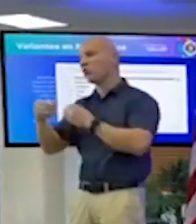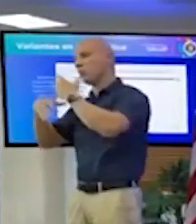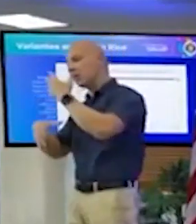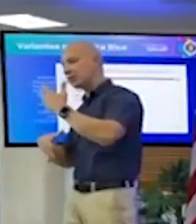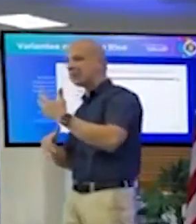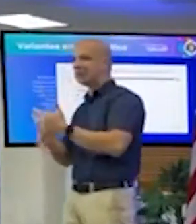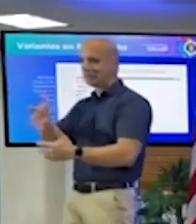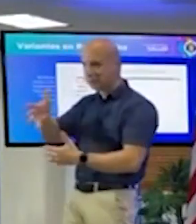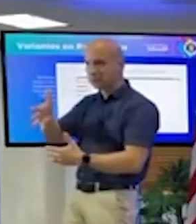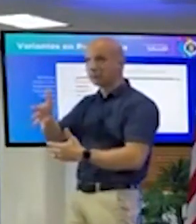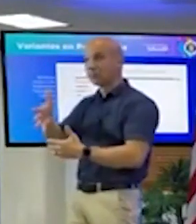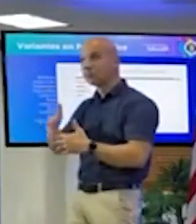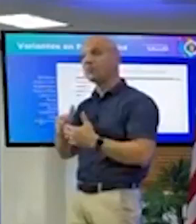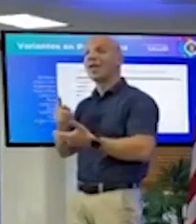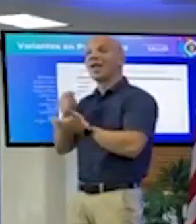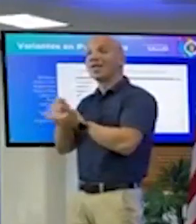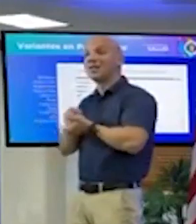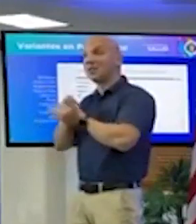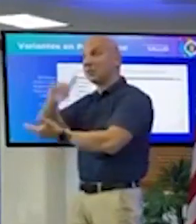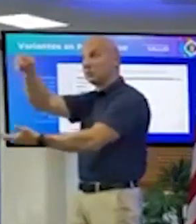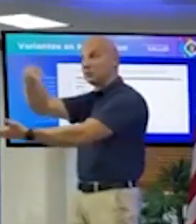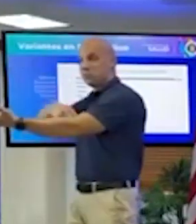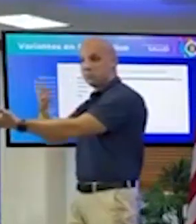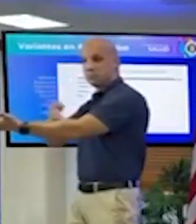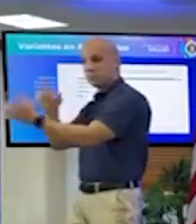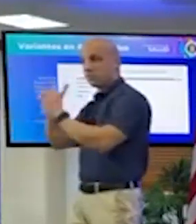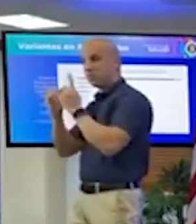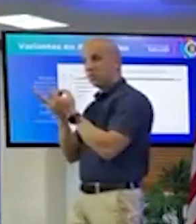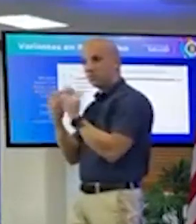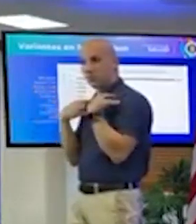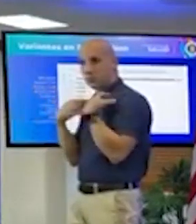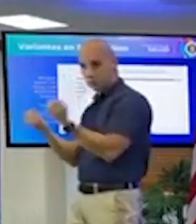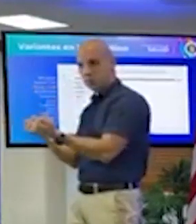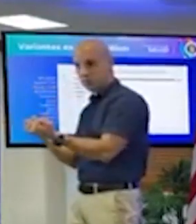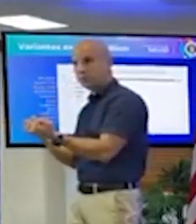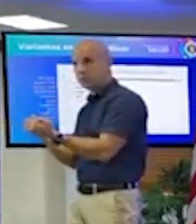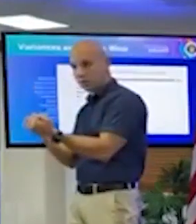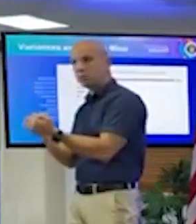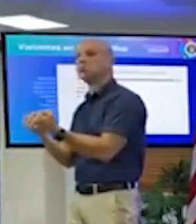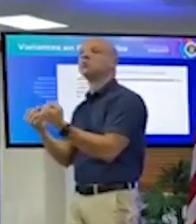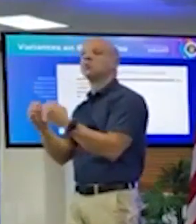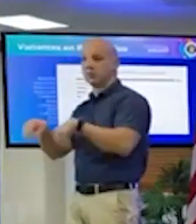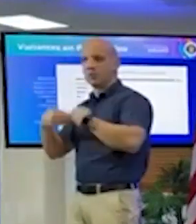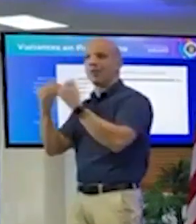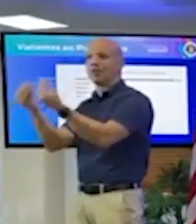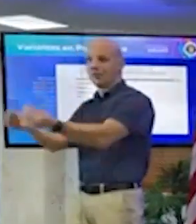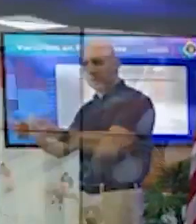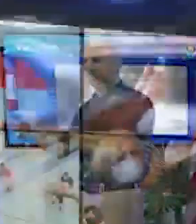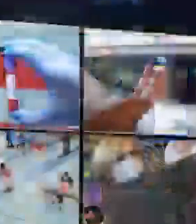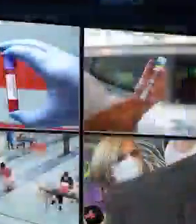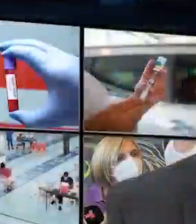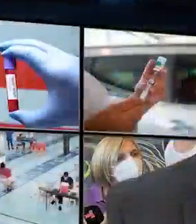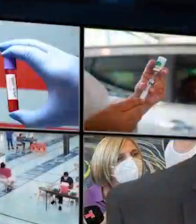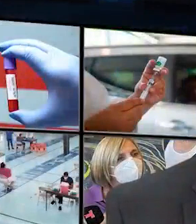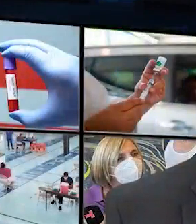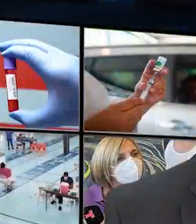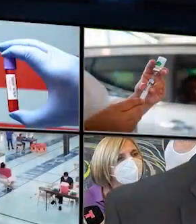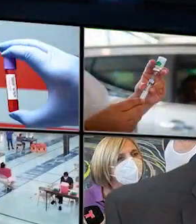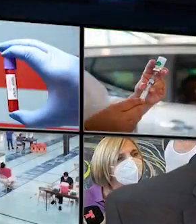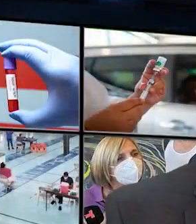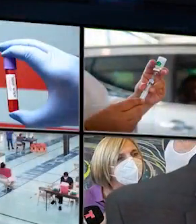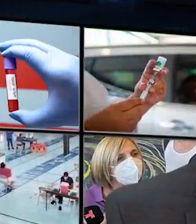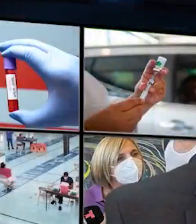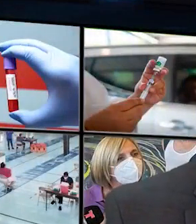anticuerpo monoclonal que el Departamento de Salud está dando los tratamientos de anticuerpo monoclonal. ¿Cuán exhaustos están